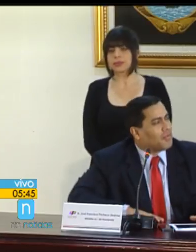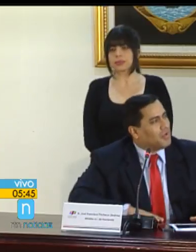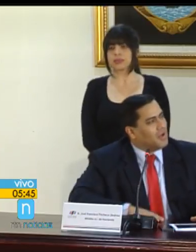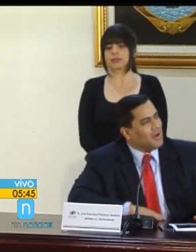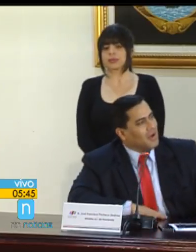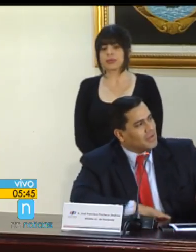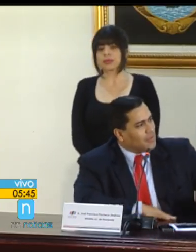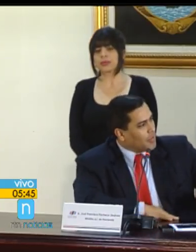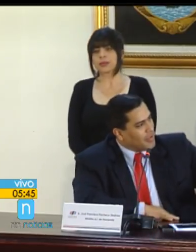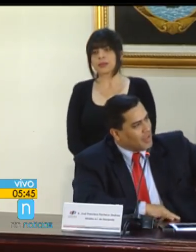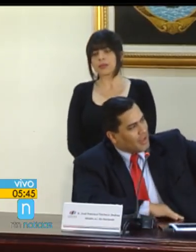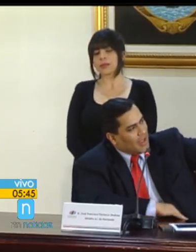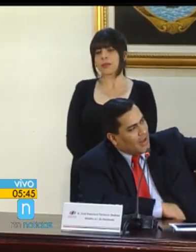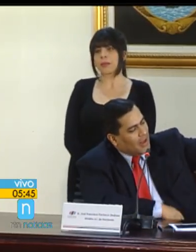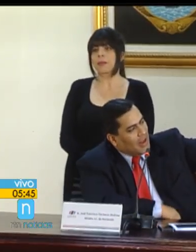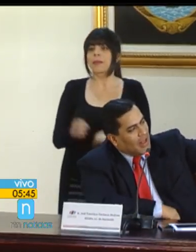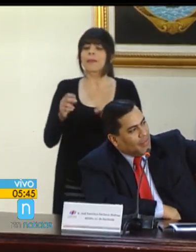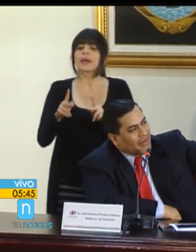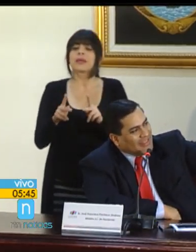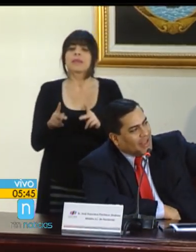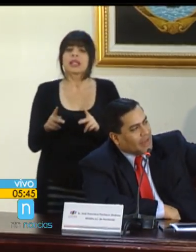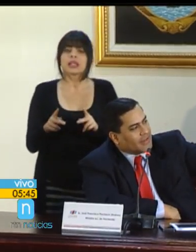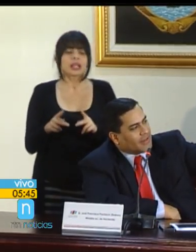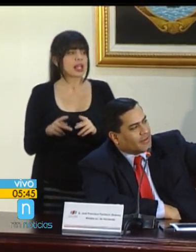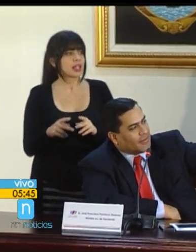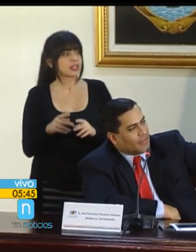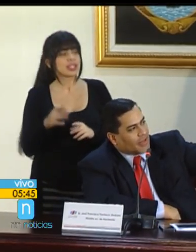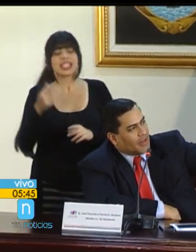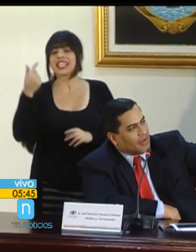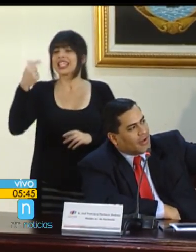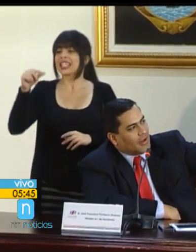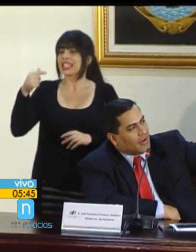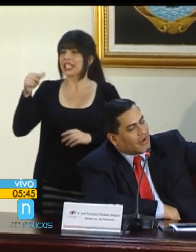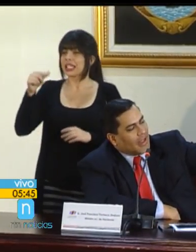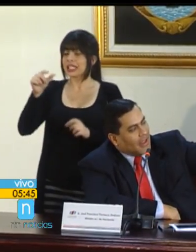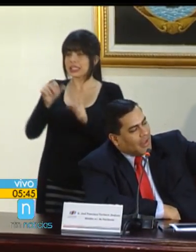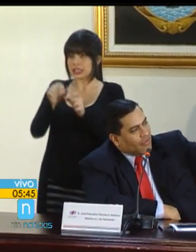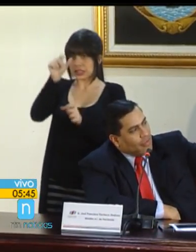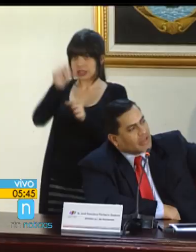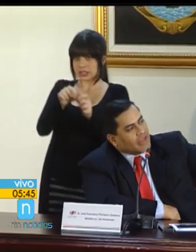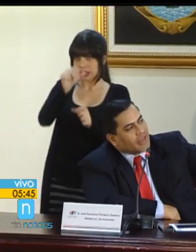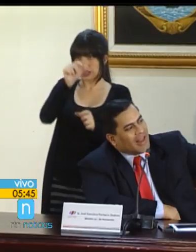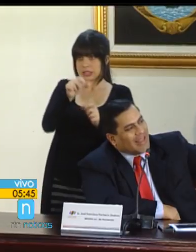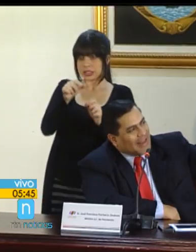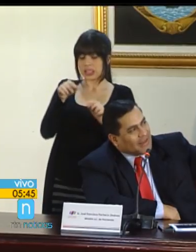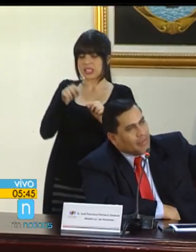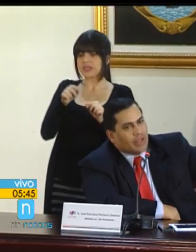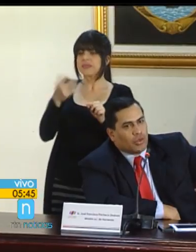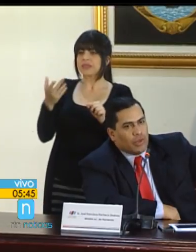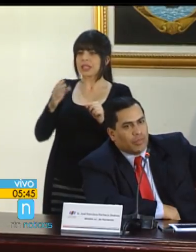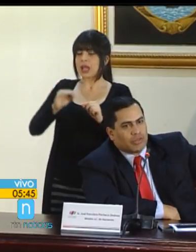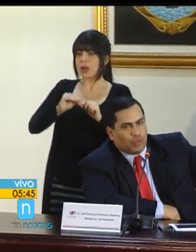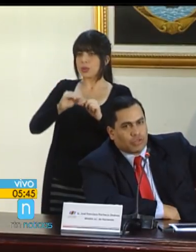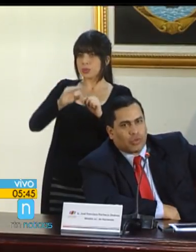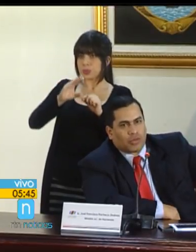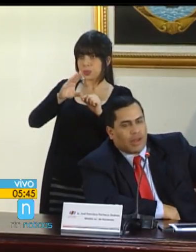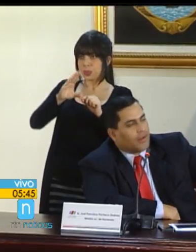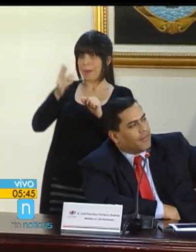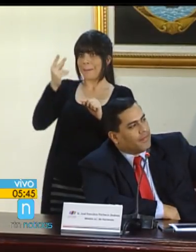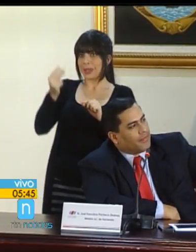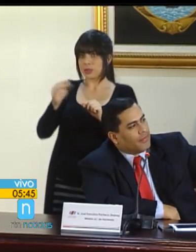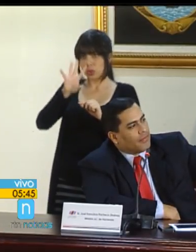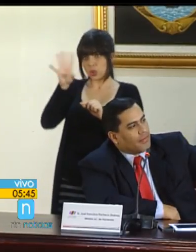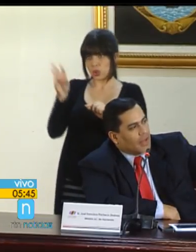tengo micrófono, si me permiten, las barras grises, ¿verdad?, representan el crecimiento del presupuesto